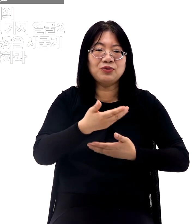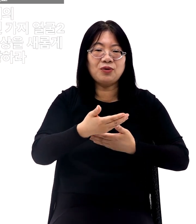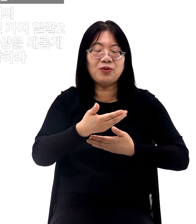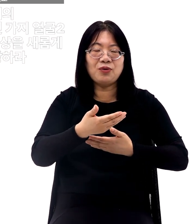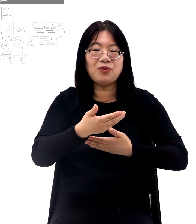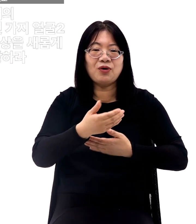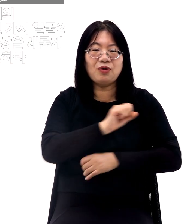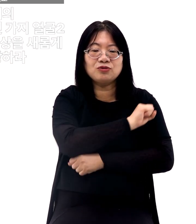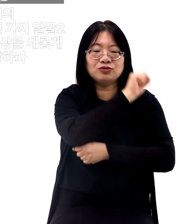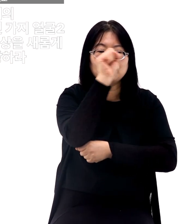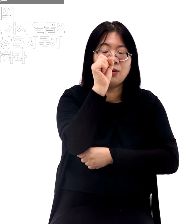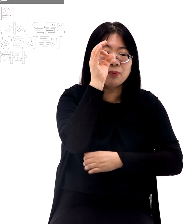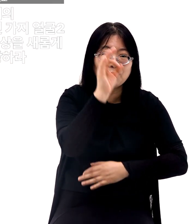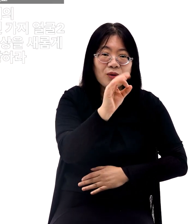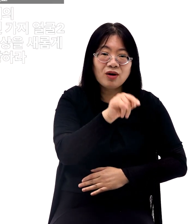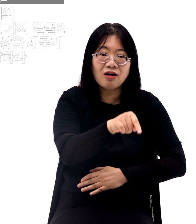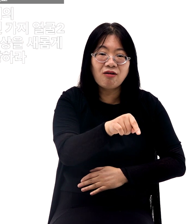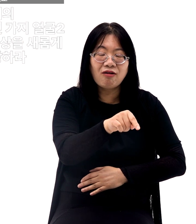장소. 예?